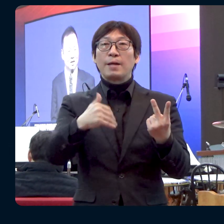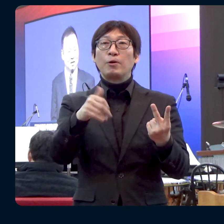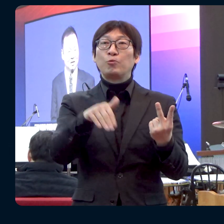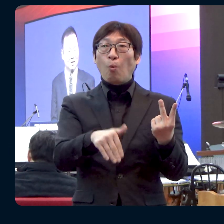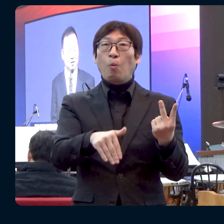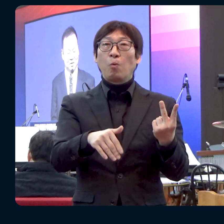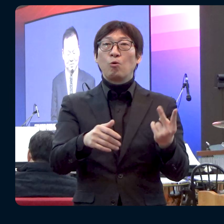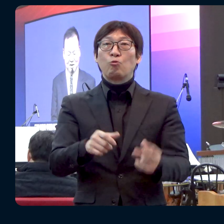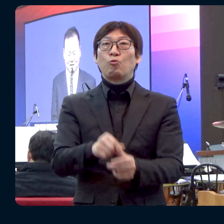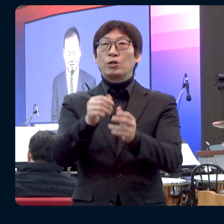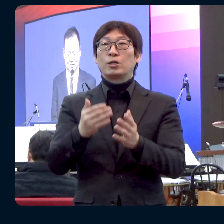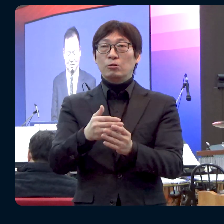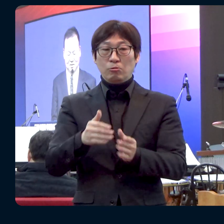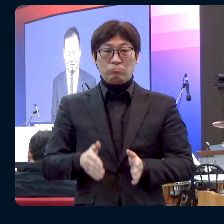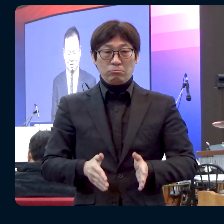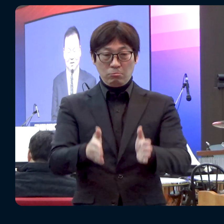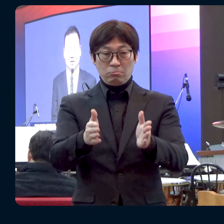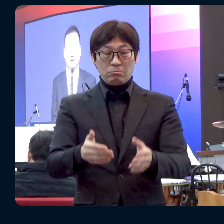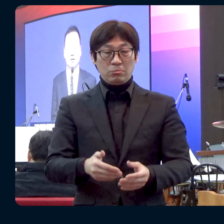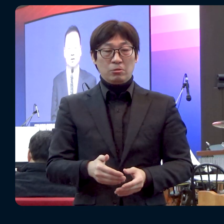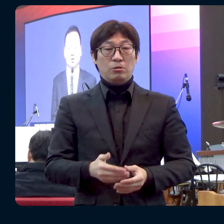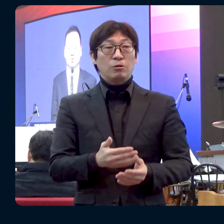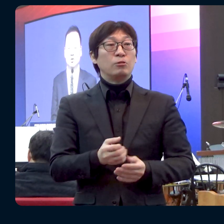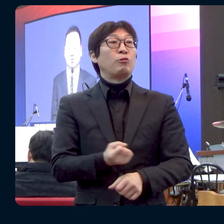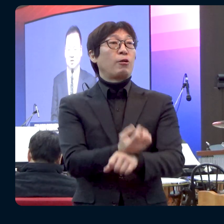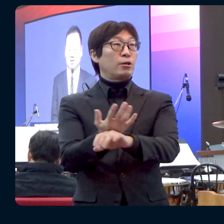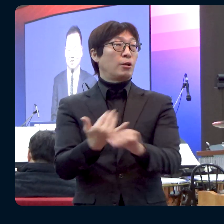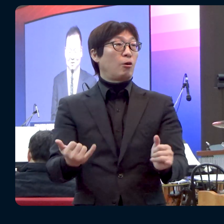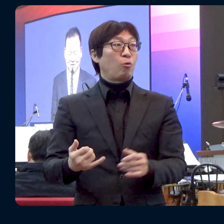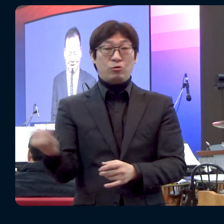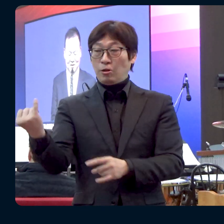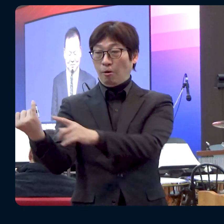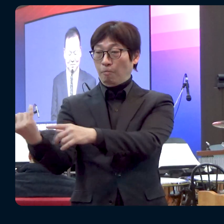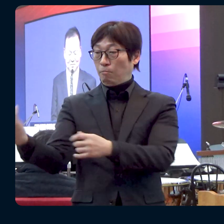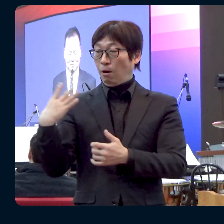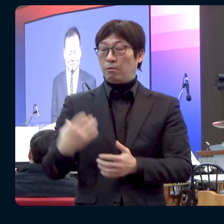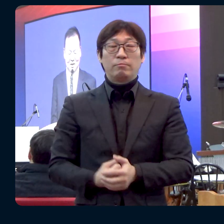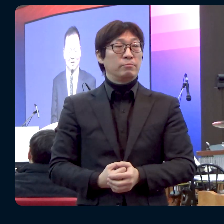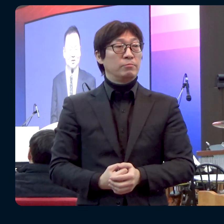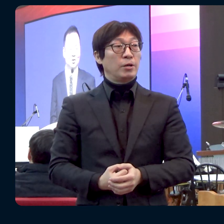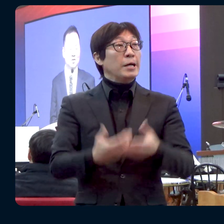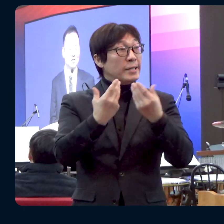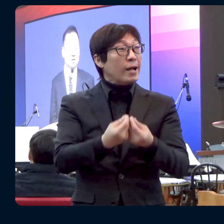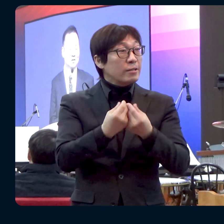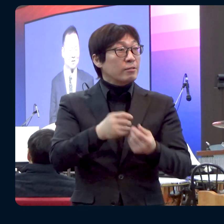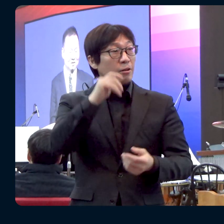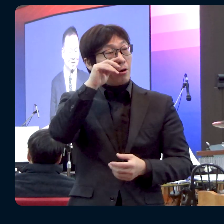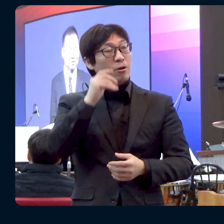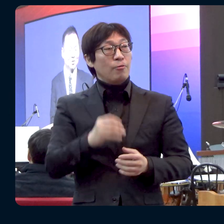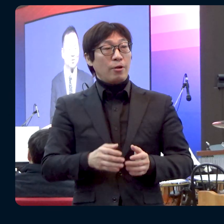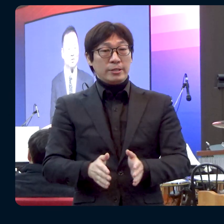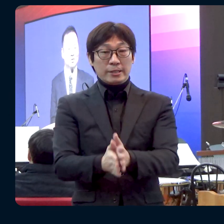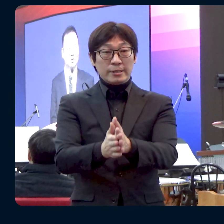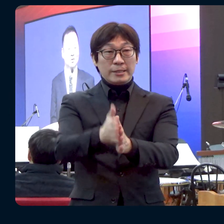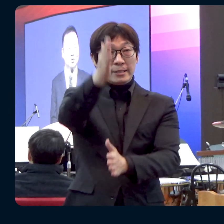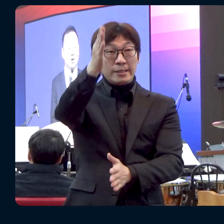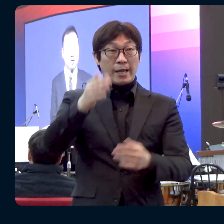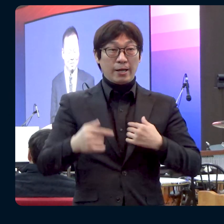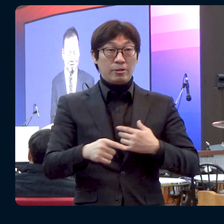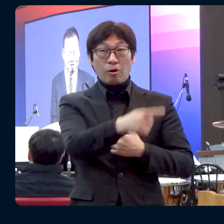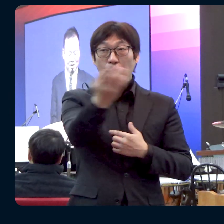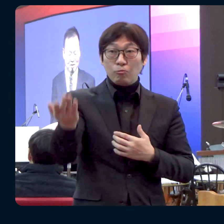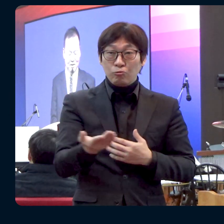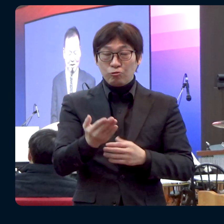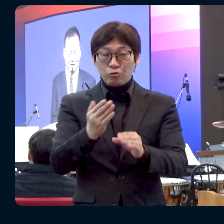전하는 자라라고 합니다. 여러분이 어느 도시를 갔습니다. 성경책을 가지고